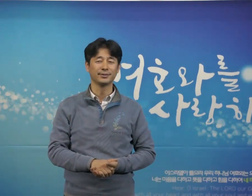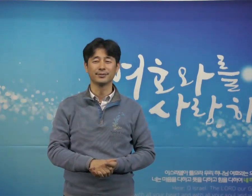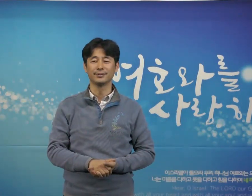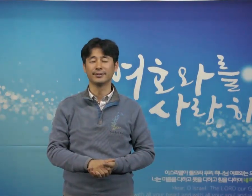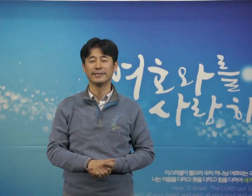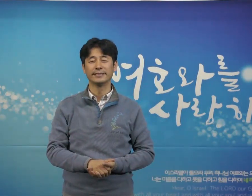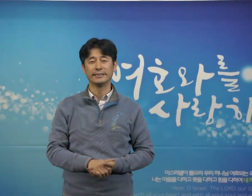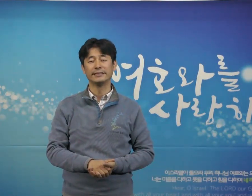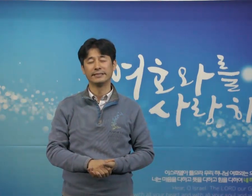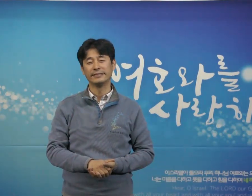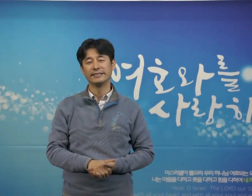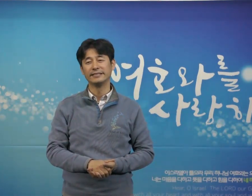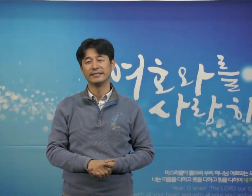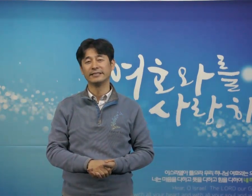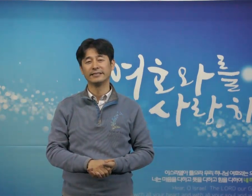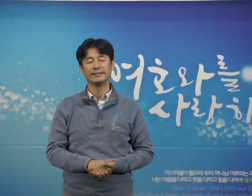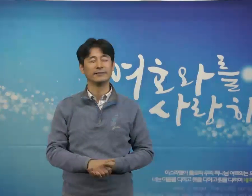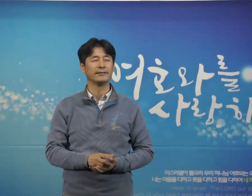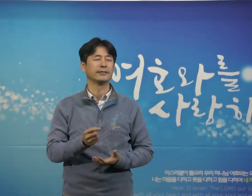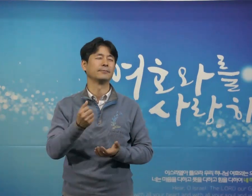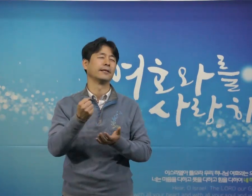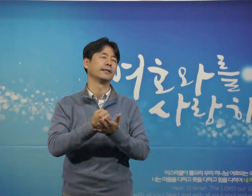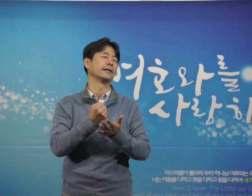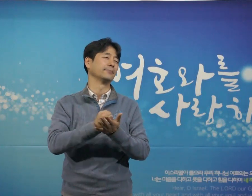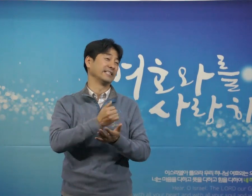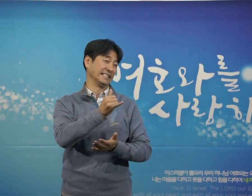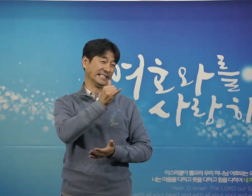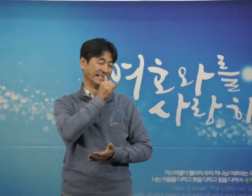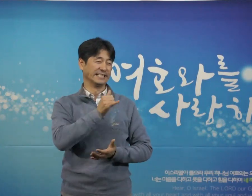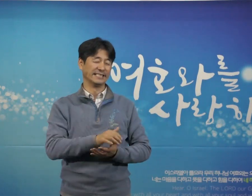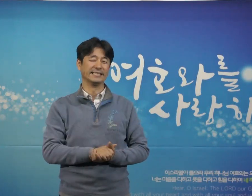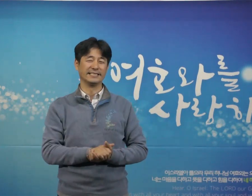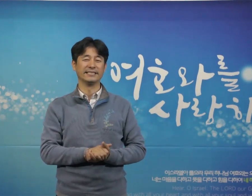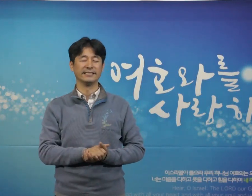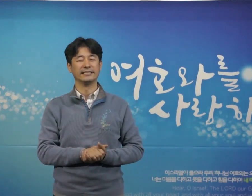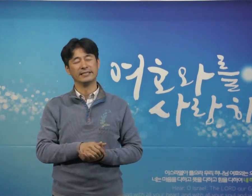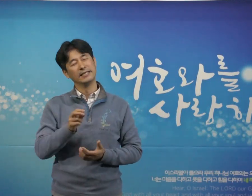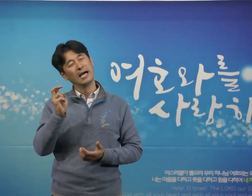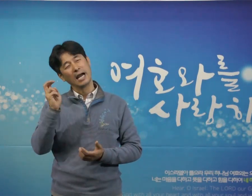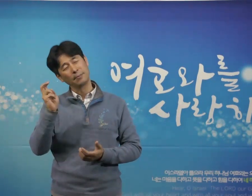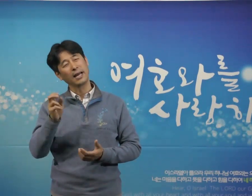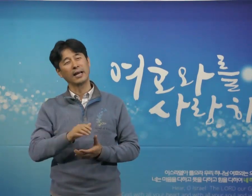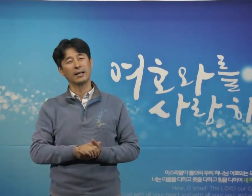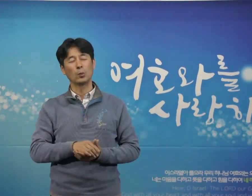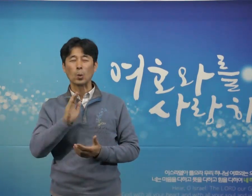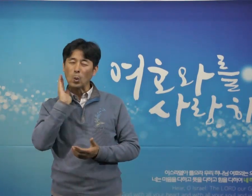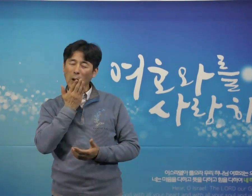아직 그렇게 하지는 못하고 있는데요. 안타까움이 있습니다.